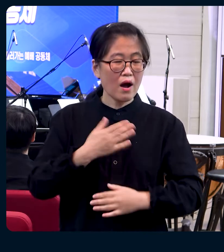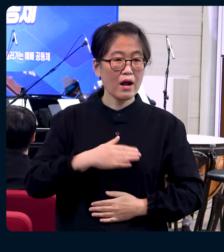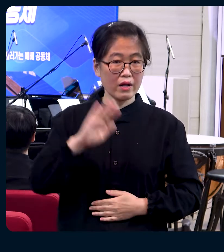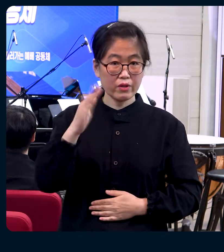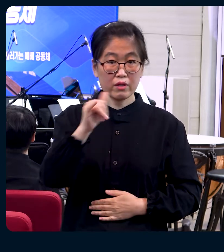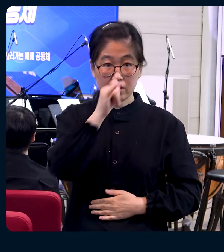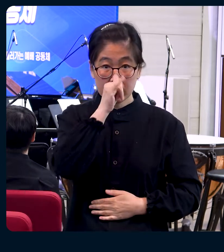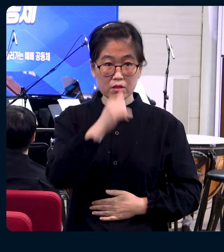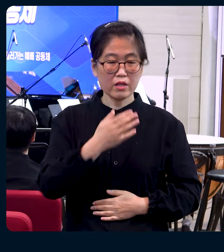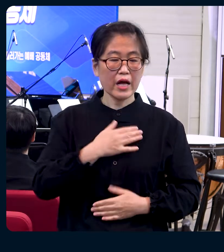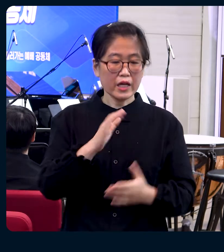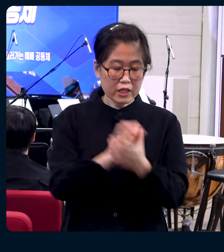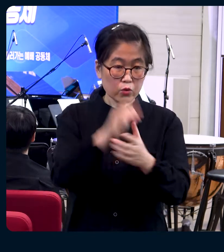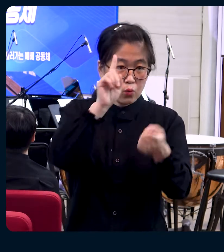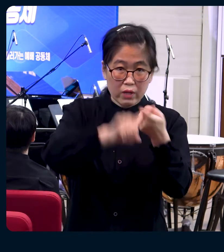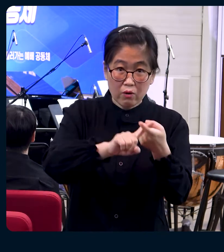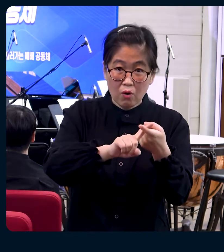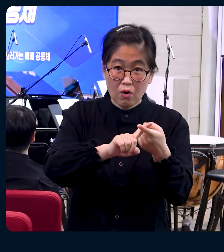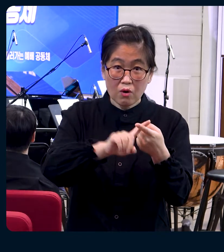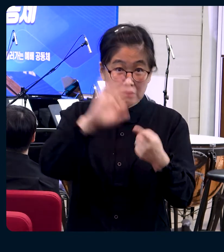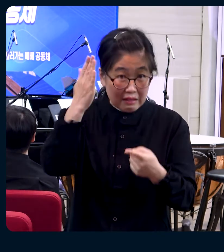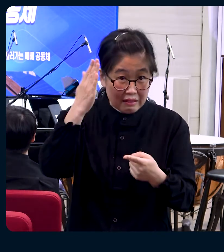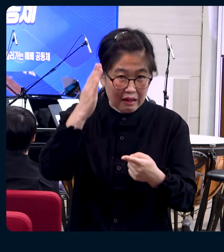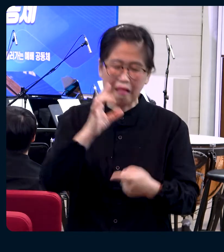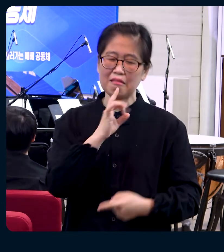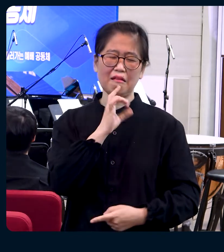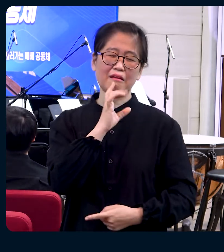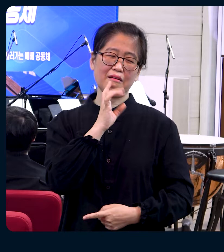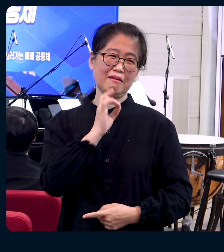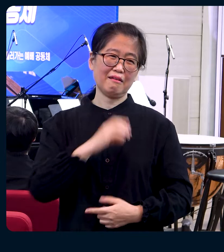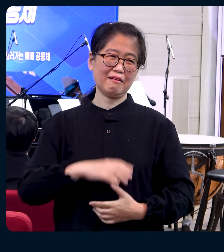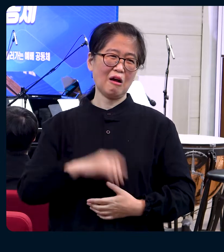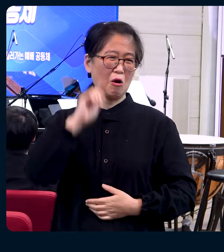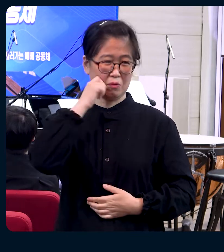합니다. 내가 기도하는 대로 안 됩니다.